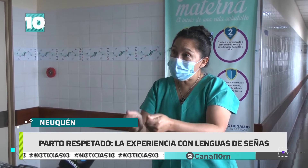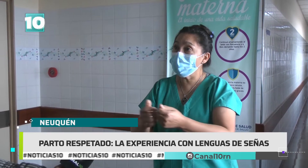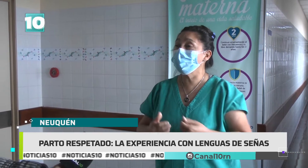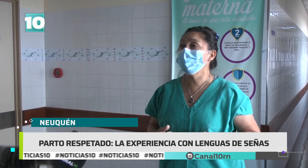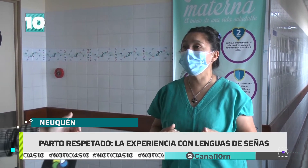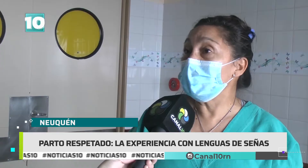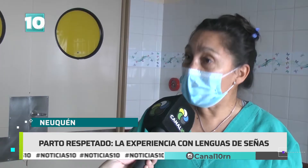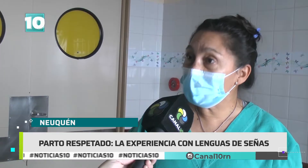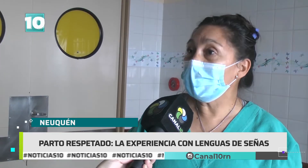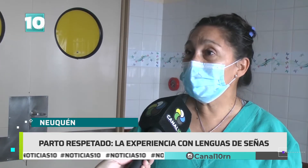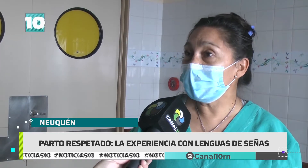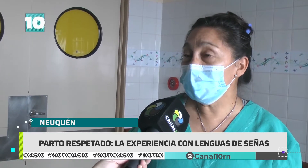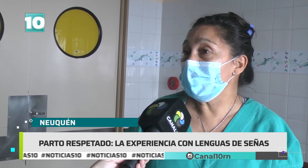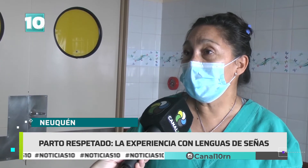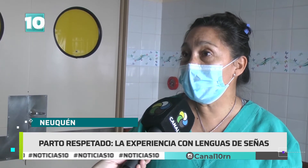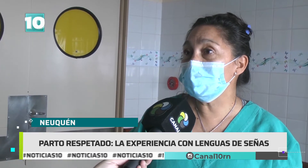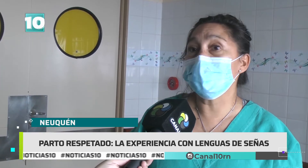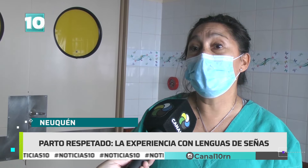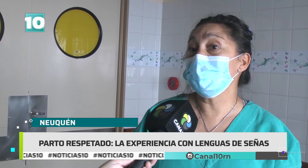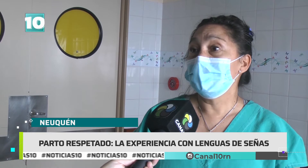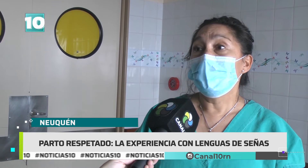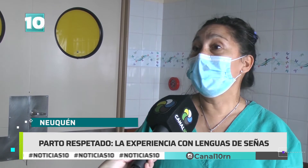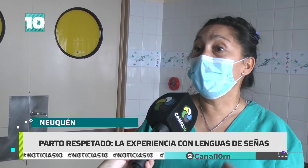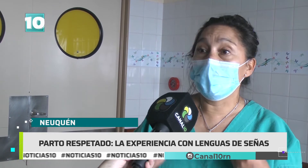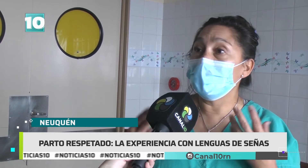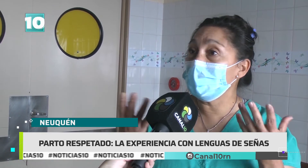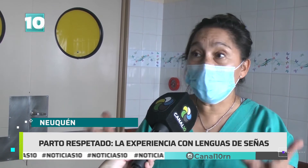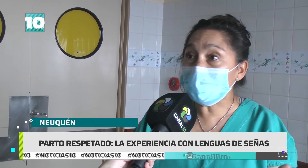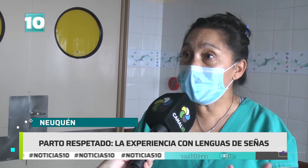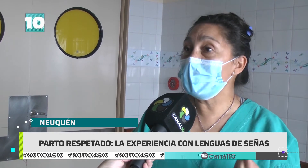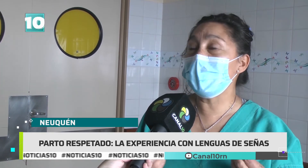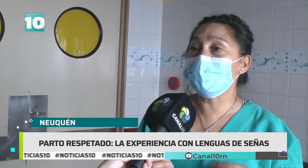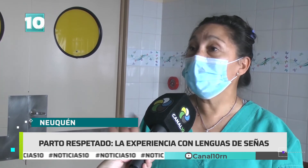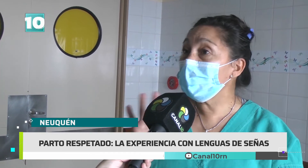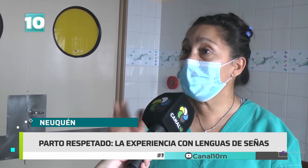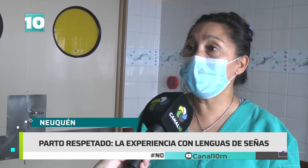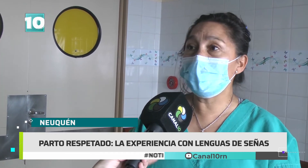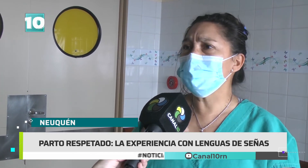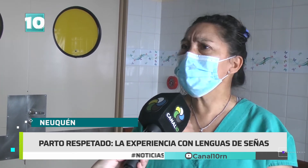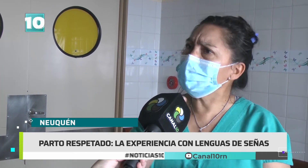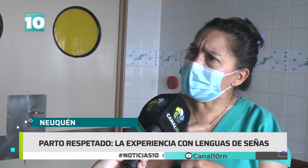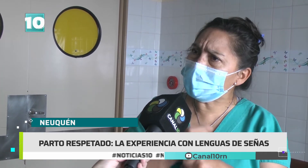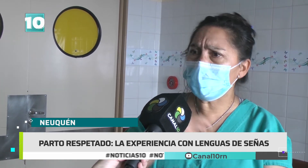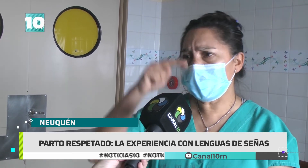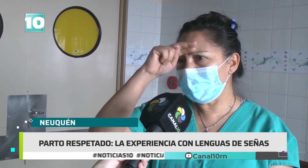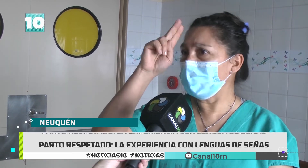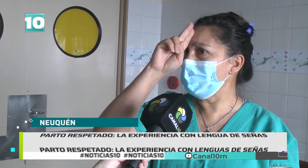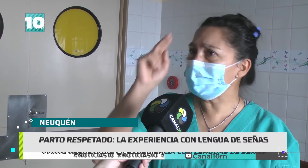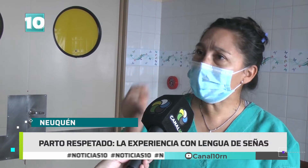y pudimos ayudarlos con lo básico. Es como están, hola, yo trabajo acá en el hospital,